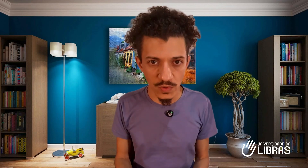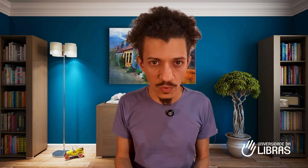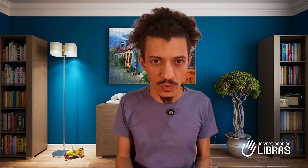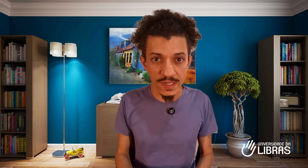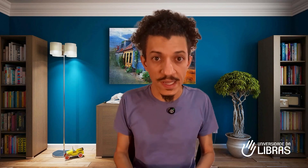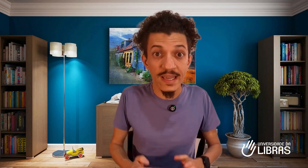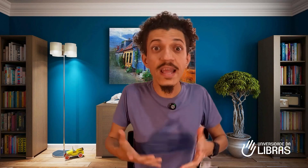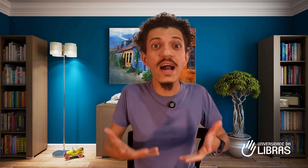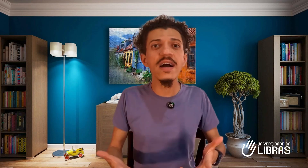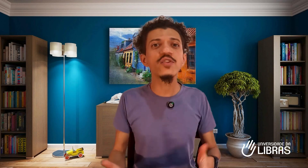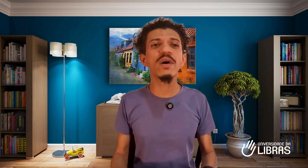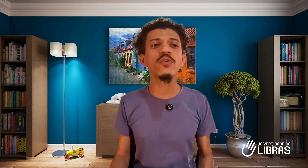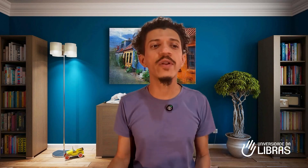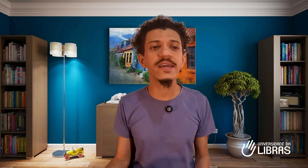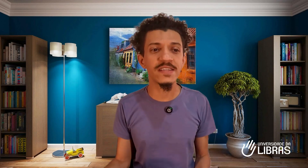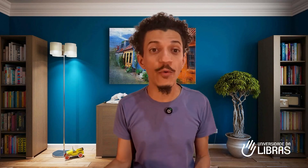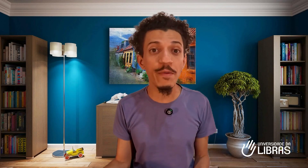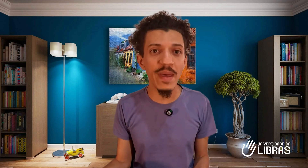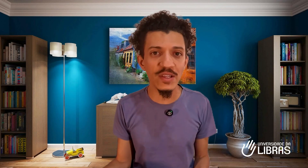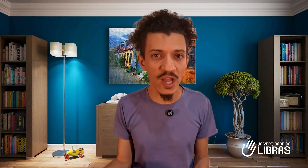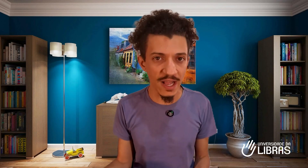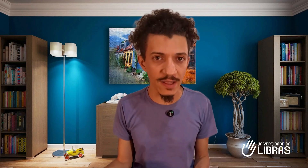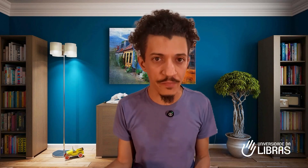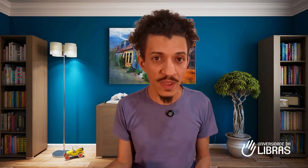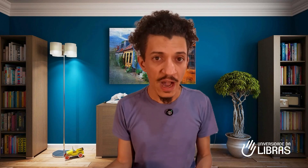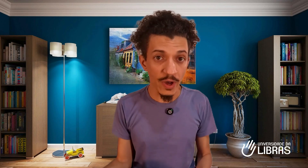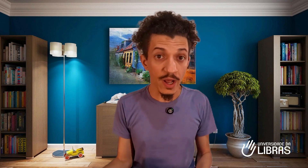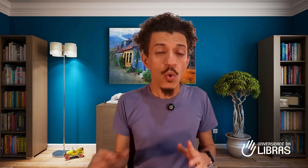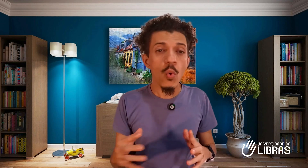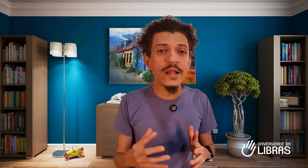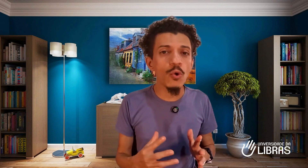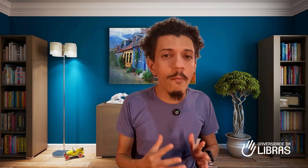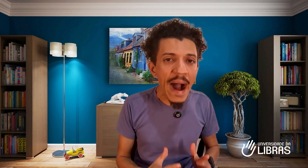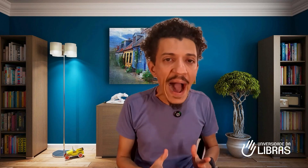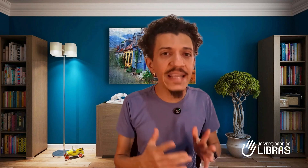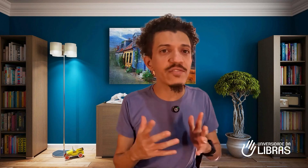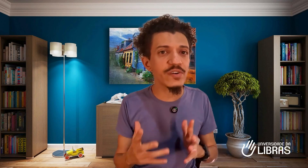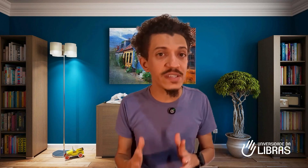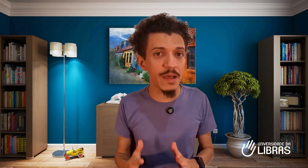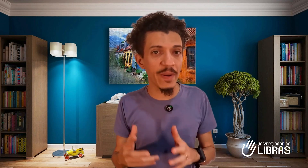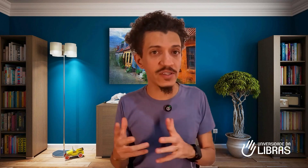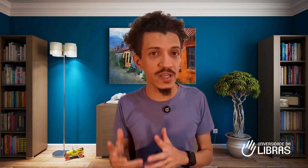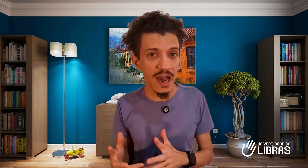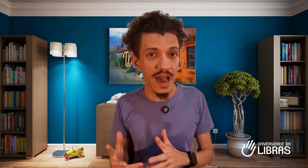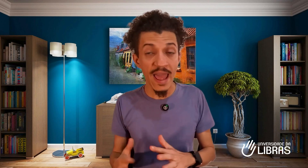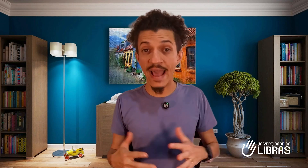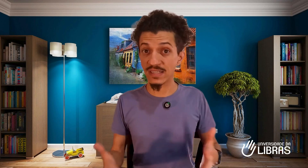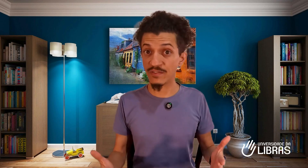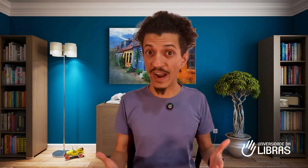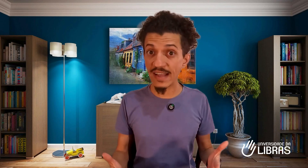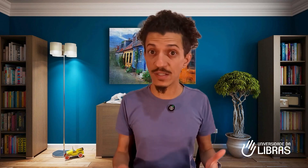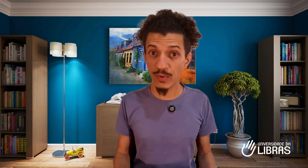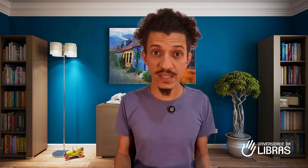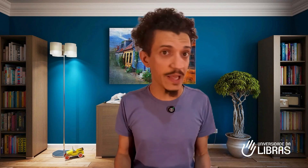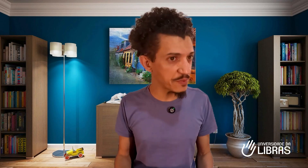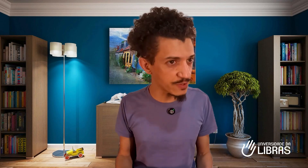surdos, criando uma conexão imediata. Agora, quanto mais você praticar essas frases, por exemplo, no seu dia a